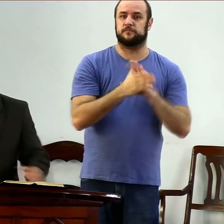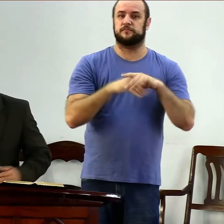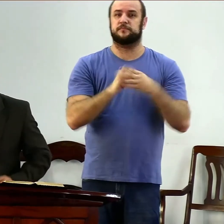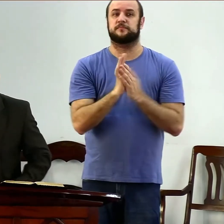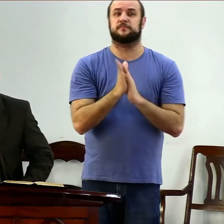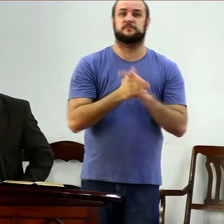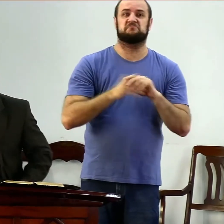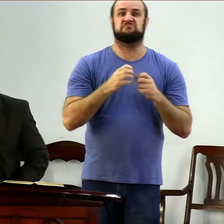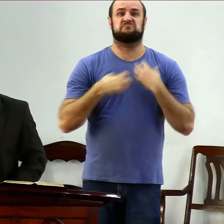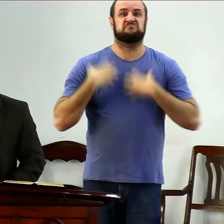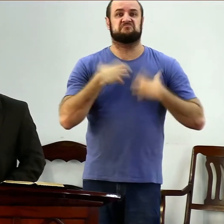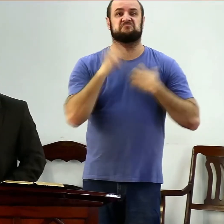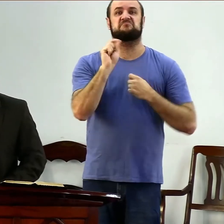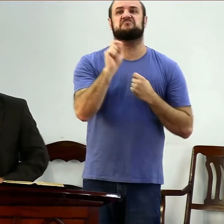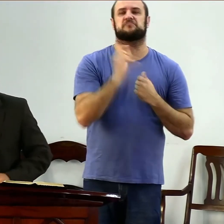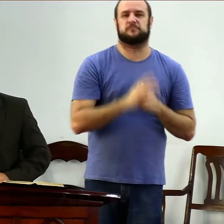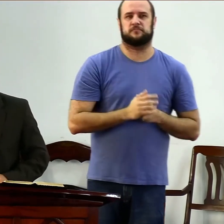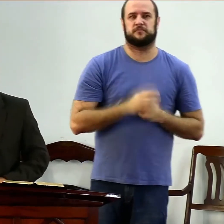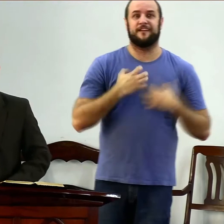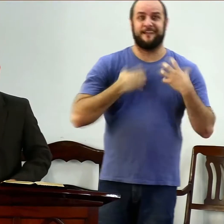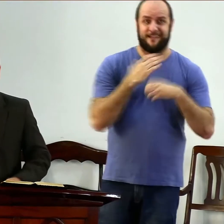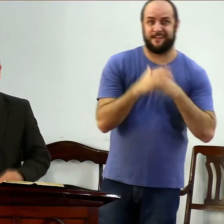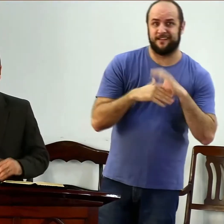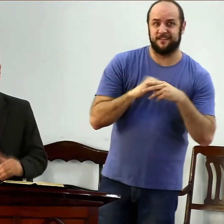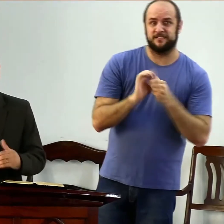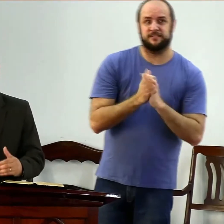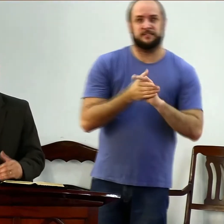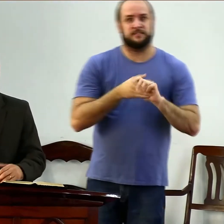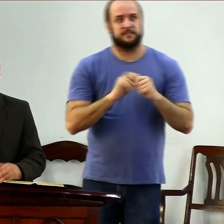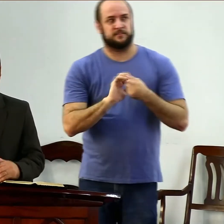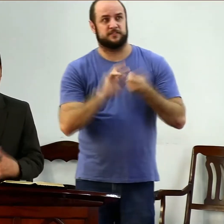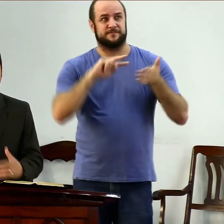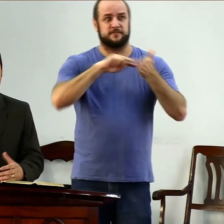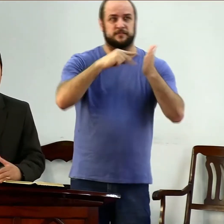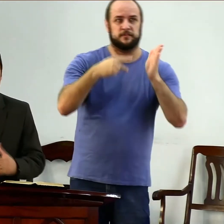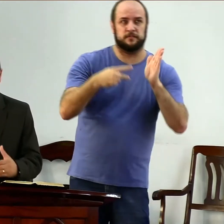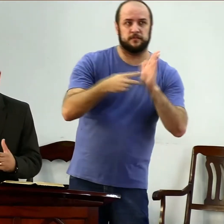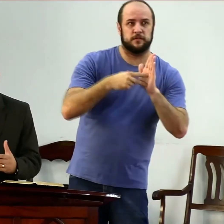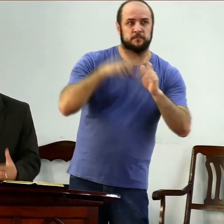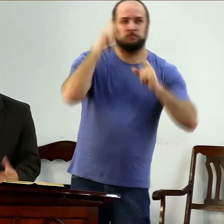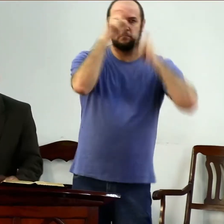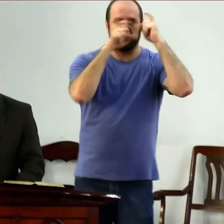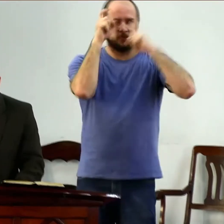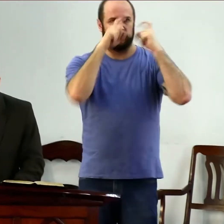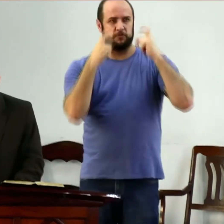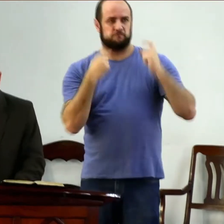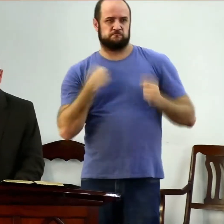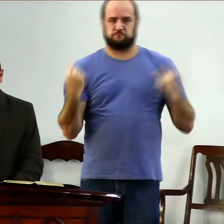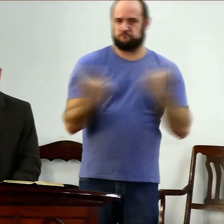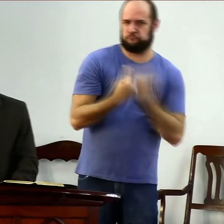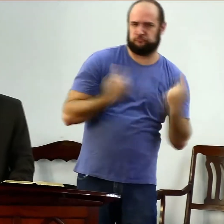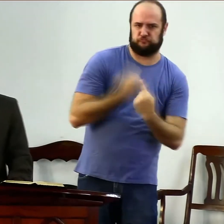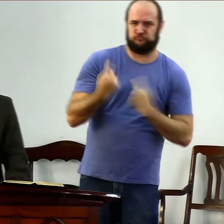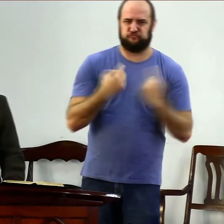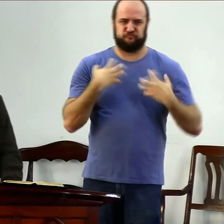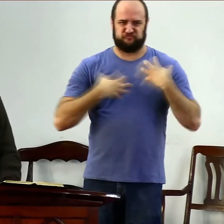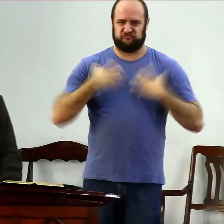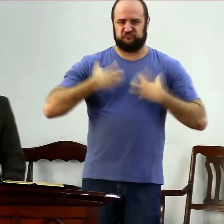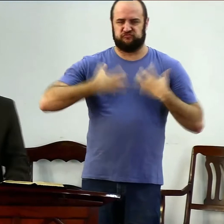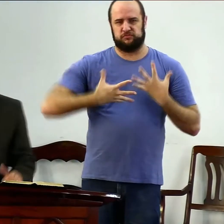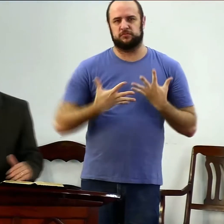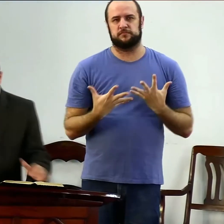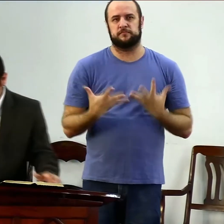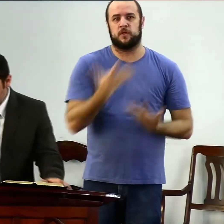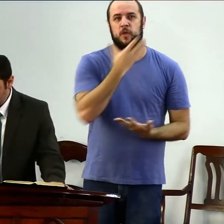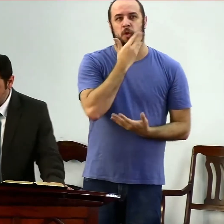Nós precisamos entender que a ansiedade significa uma preocupação ou uma inquietação, ou seja, o homem